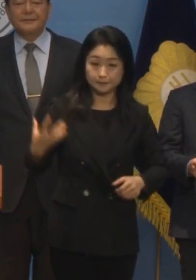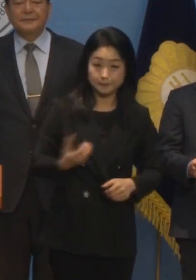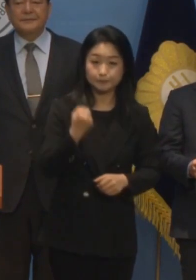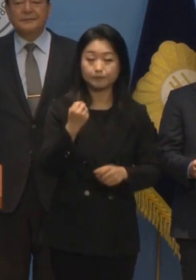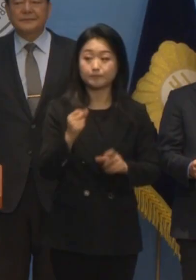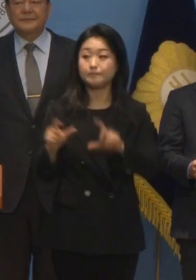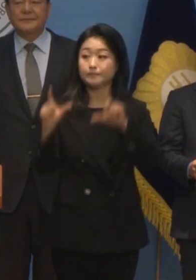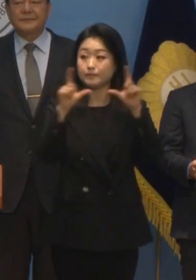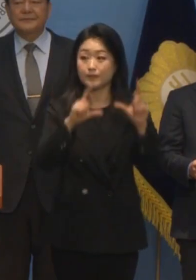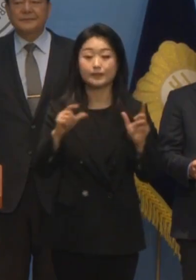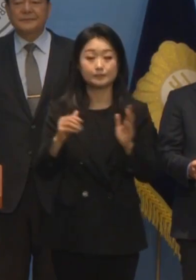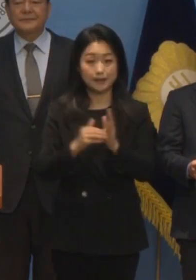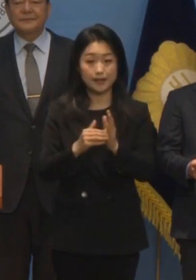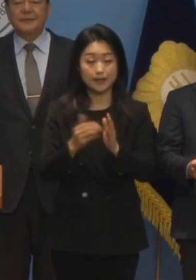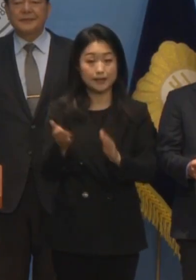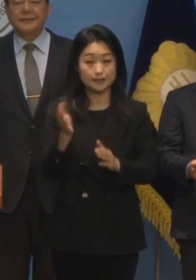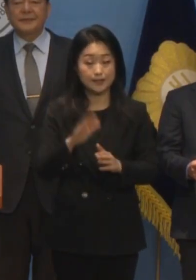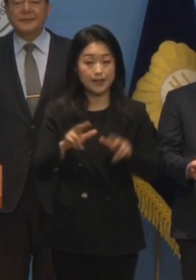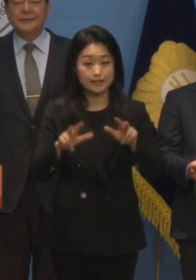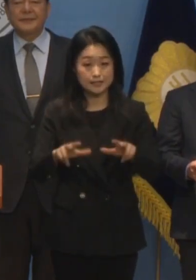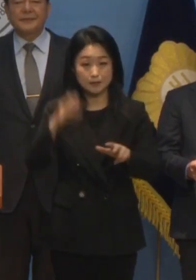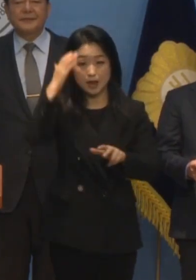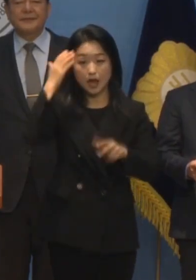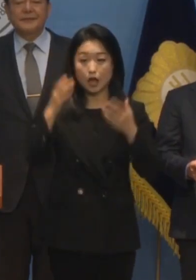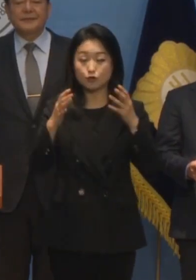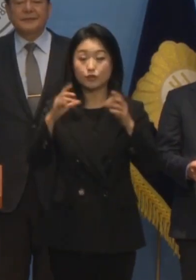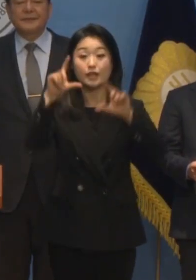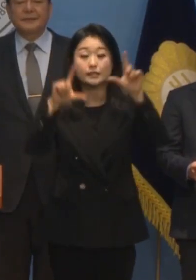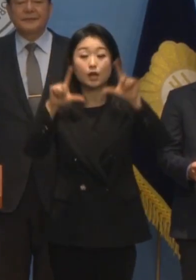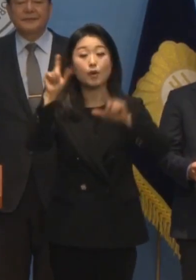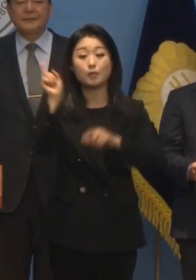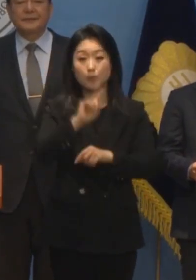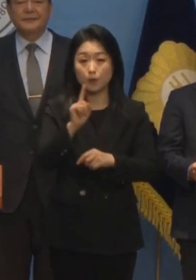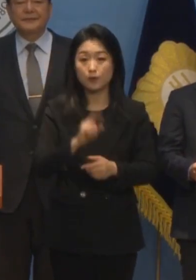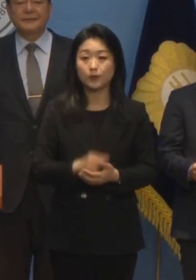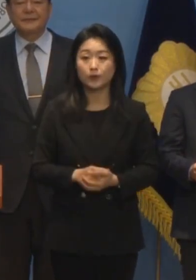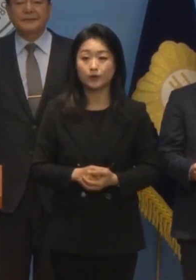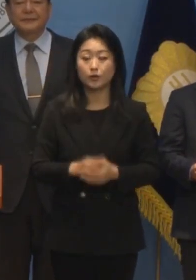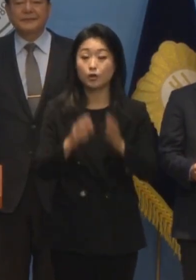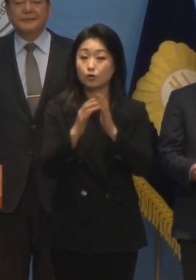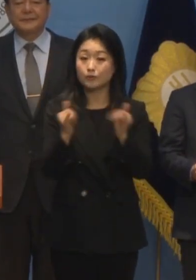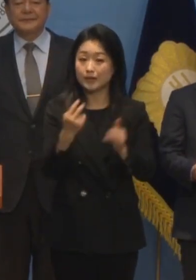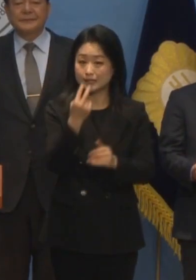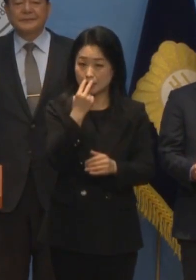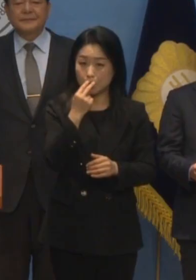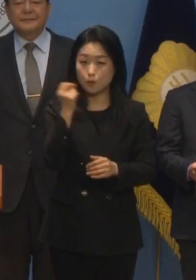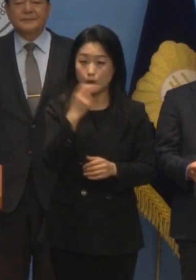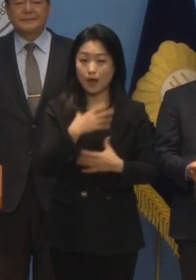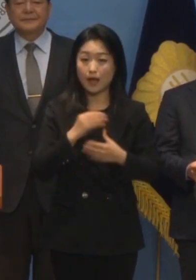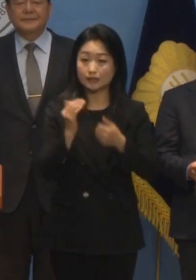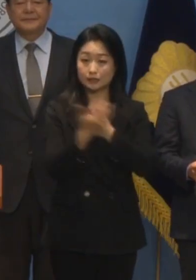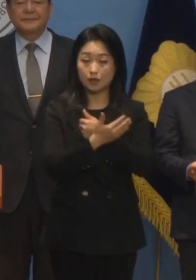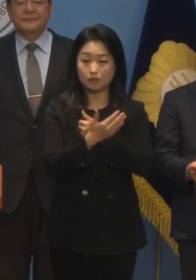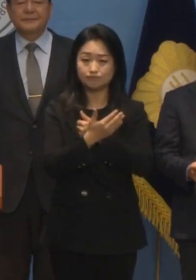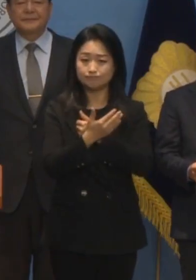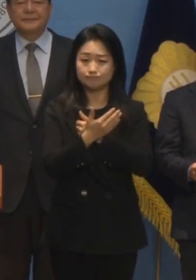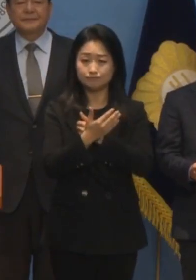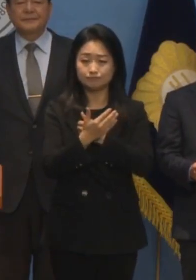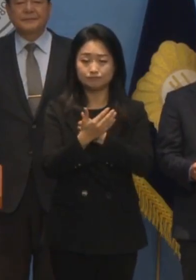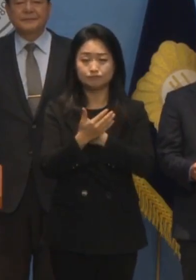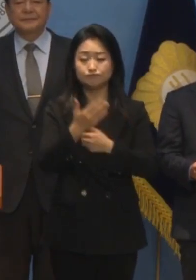살아왔습니다. 그러나 지금의 대한민국은 어떻습니까? 국민의 생명과 안전이 예면받고